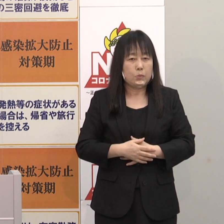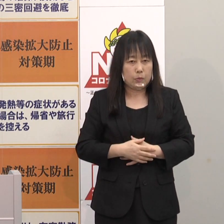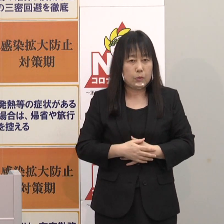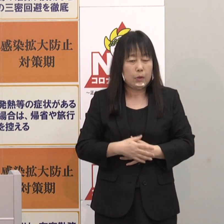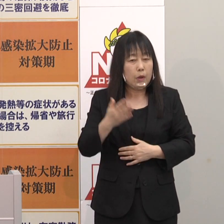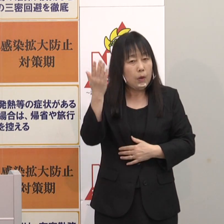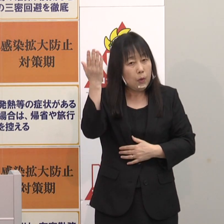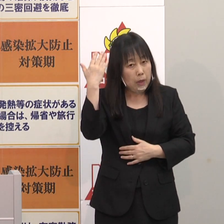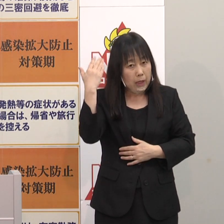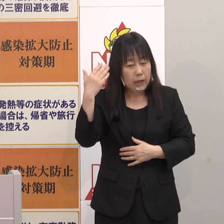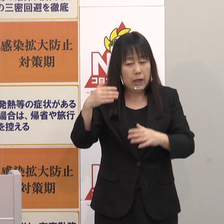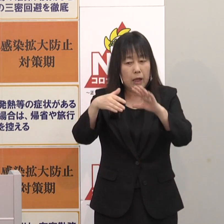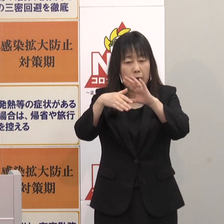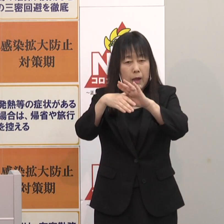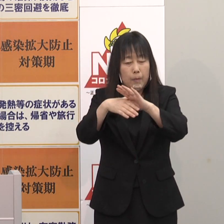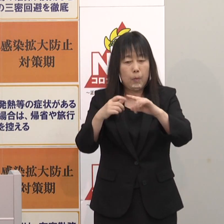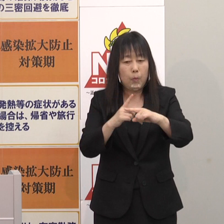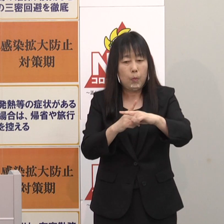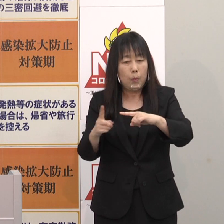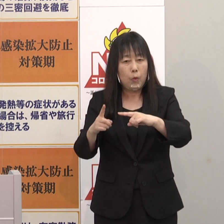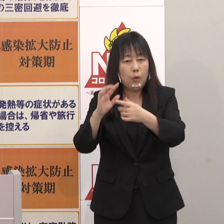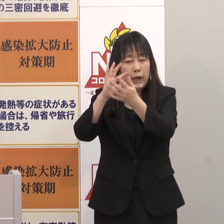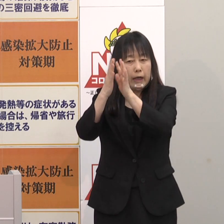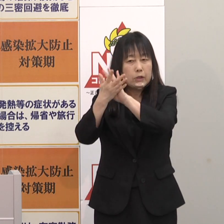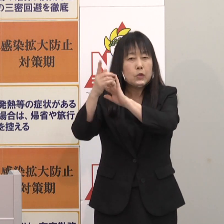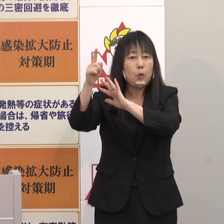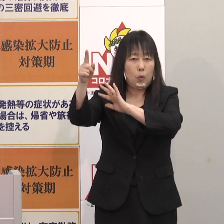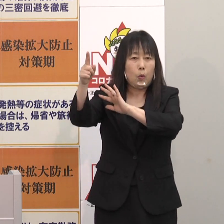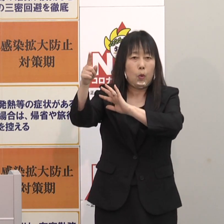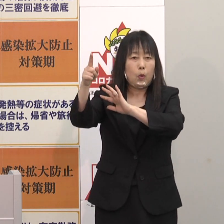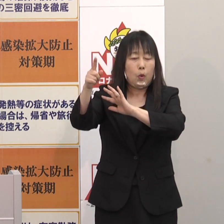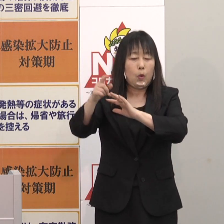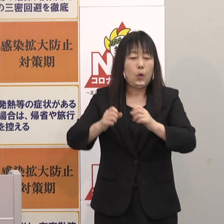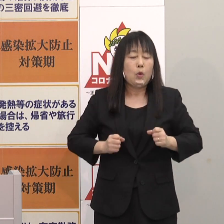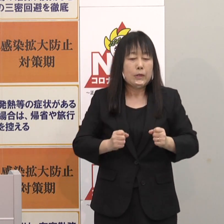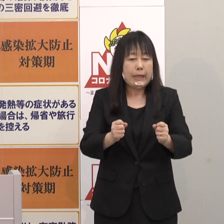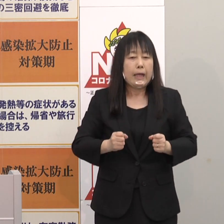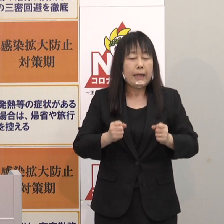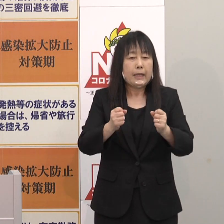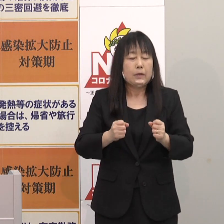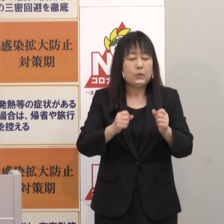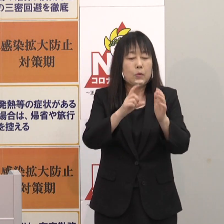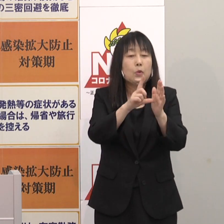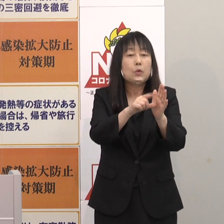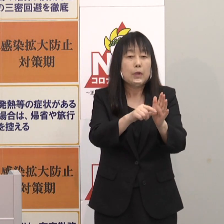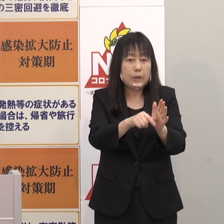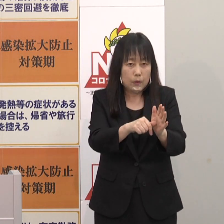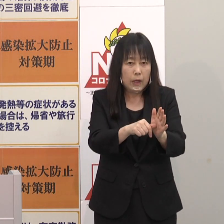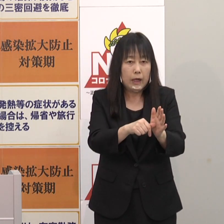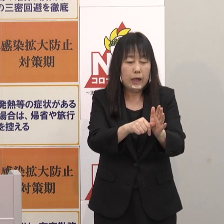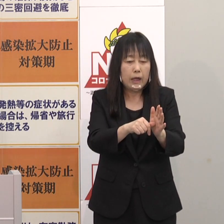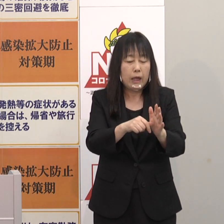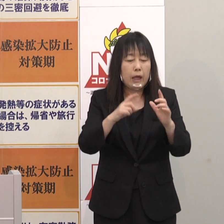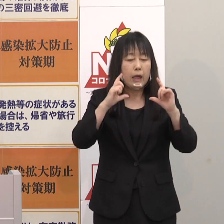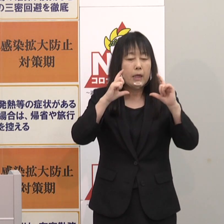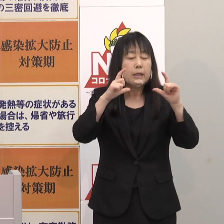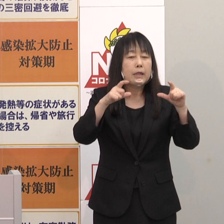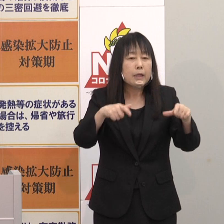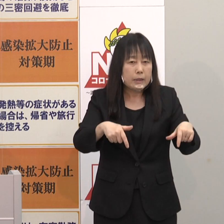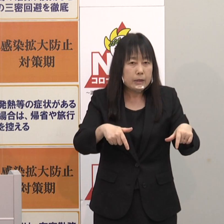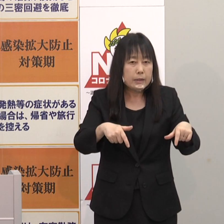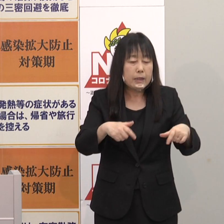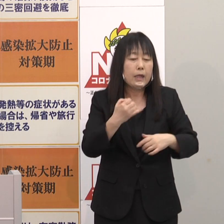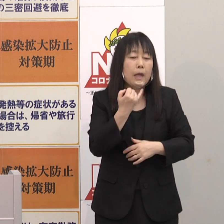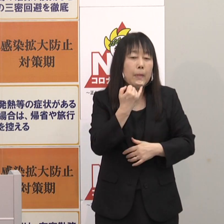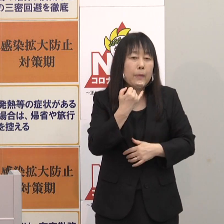その、体育の授業であったりとか、距離が取れる空間においては着用が必要ないということになっていたんですけれども、